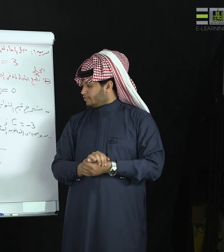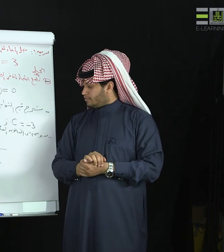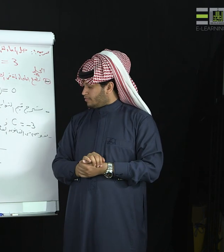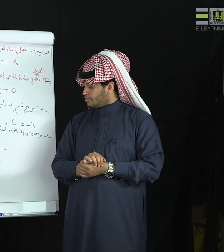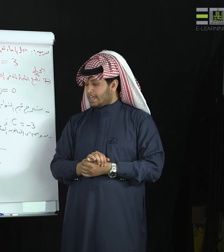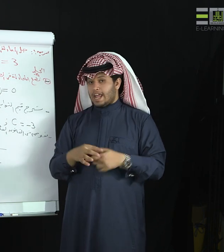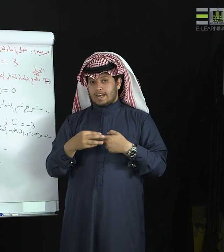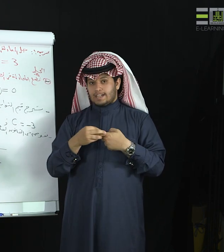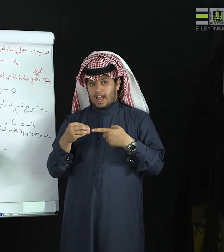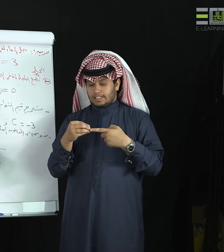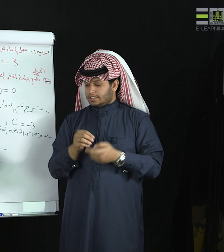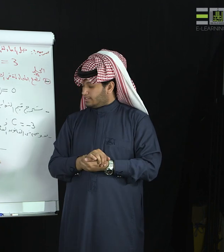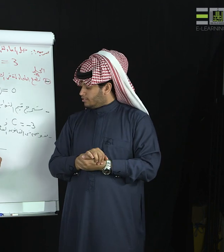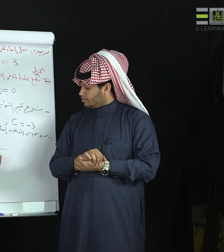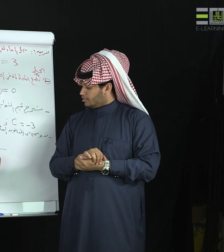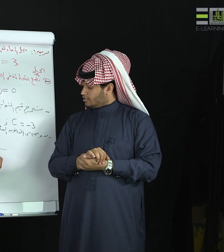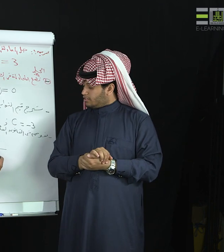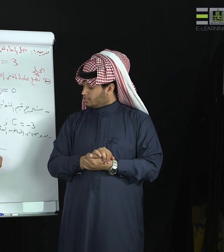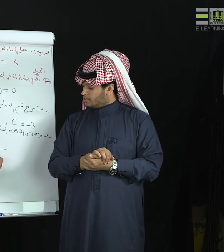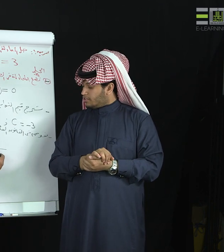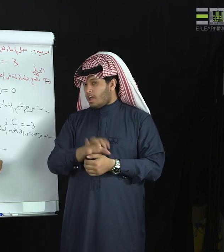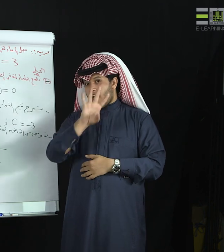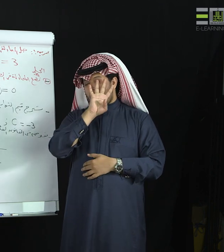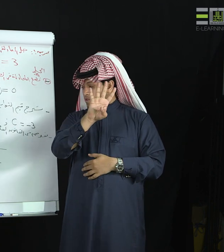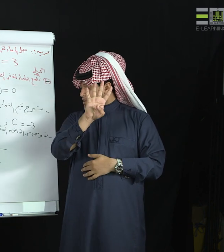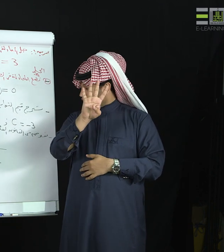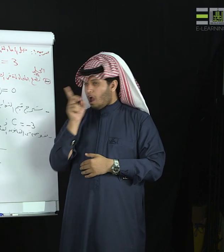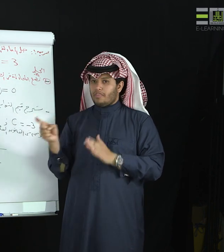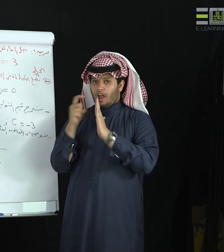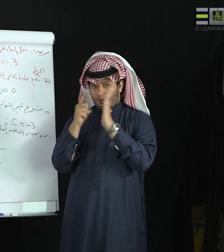ناقص 4، دي في القانون